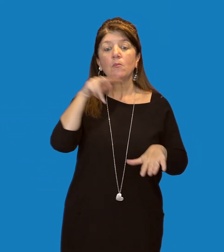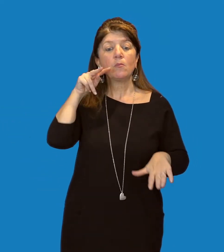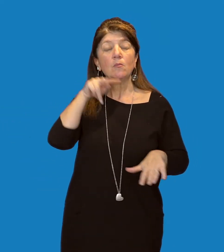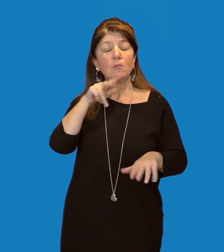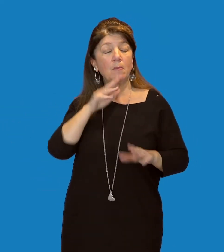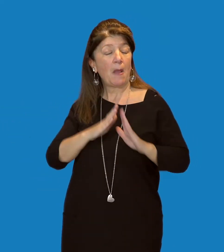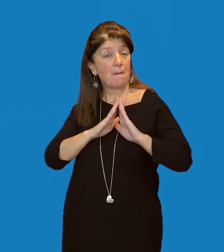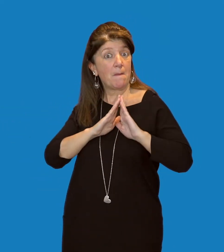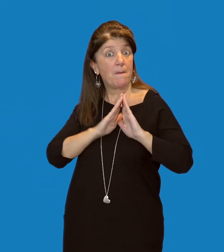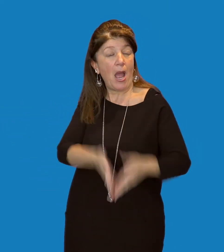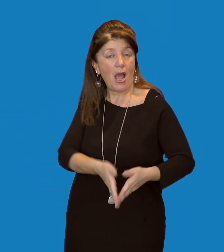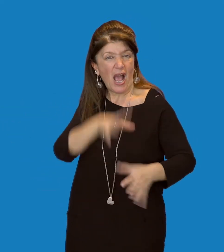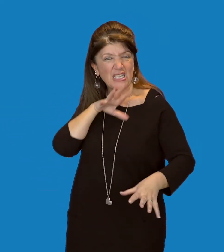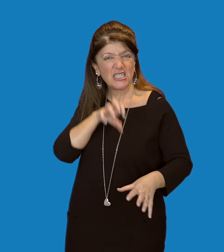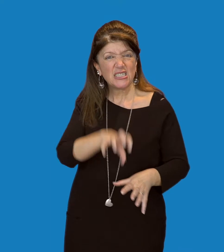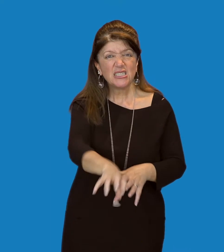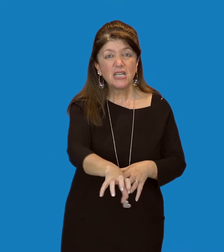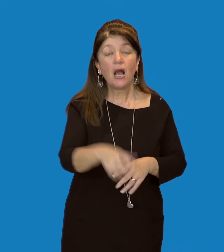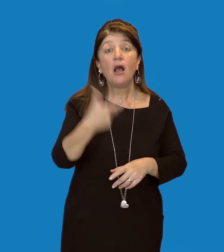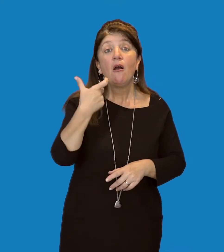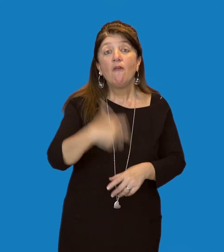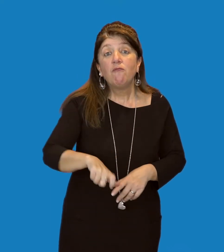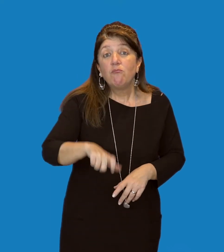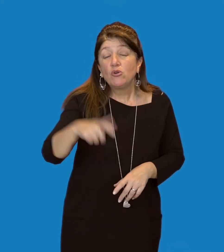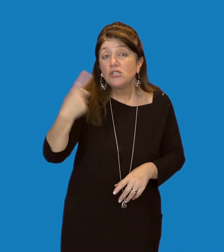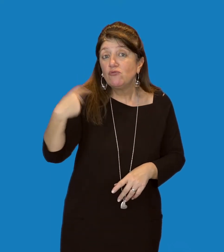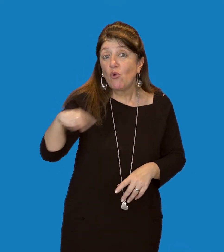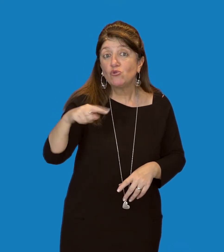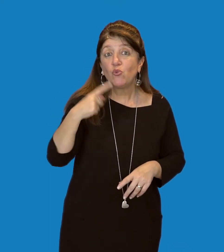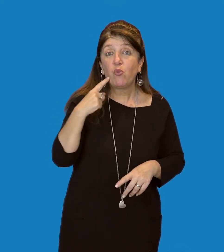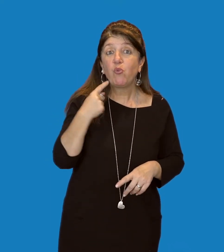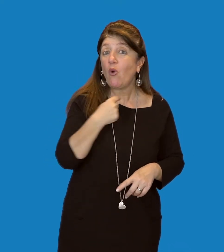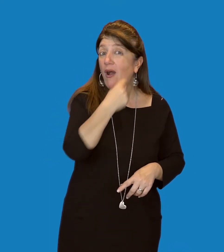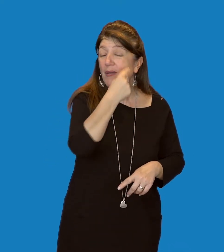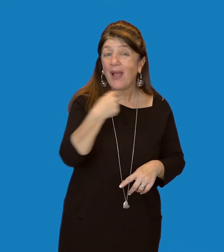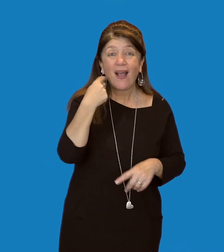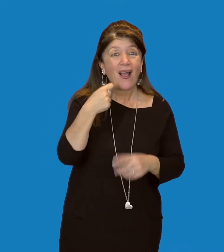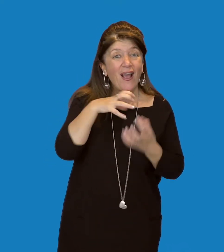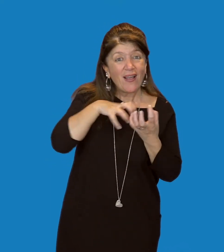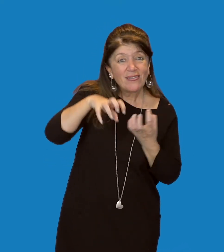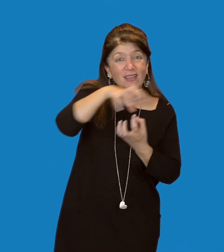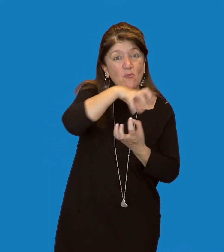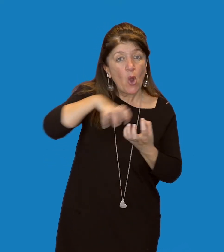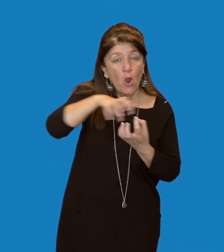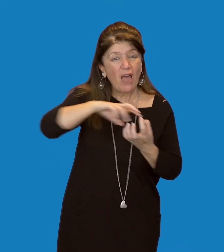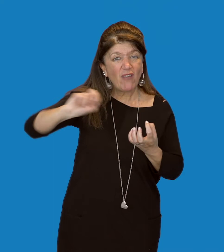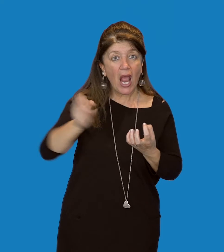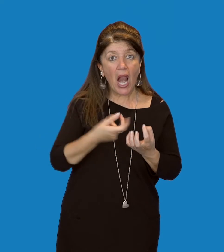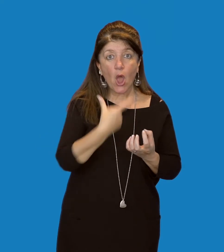grazie alla particolare articolazione della mandibola inferiore e alla lingua ruvida può continuare a catturare